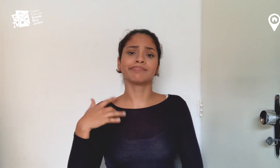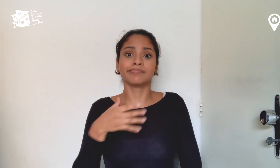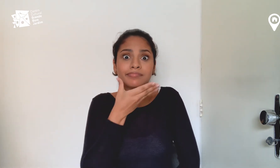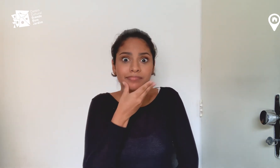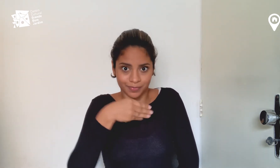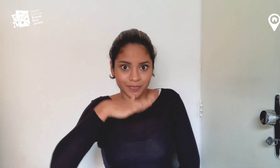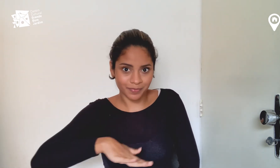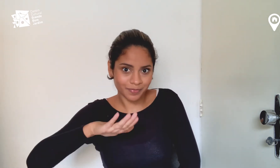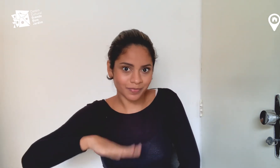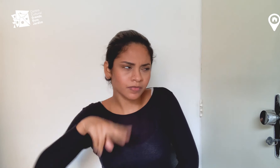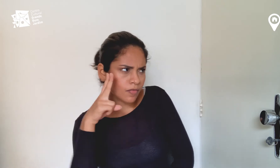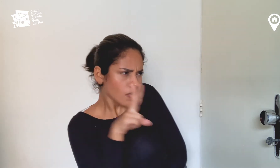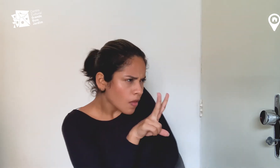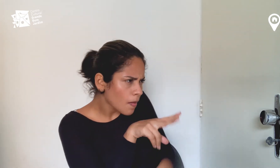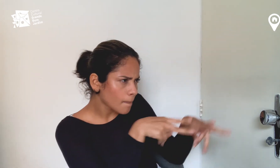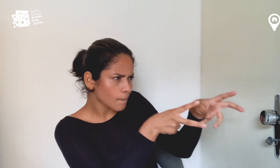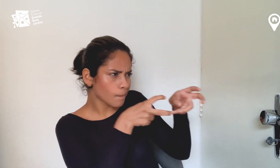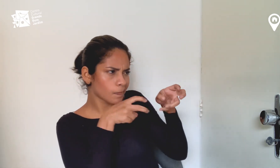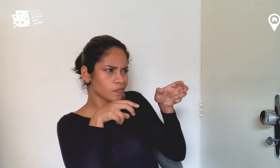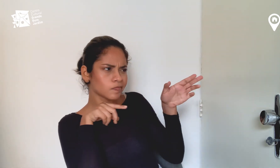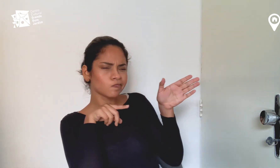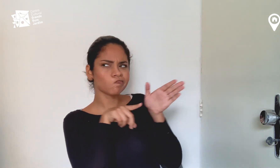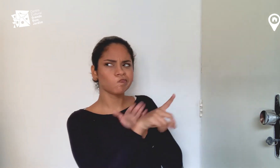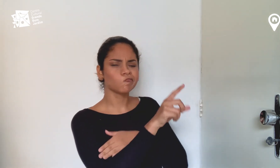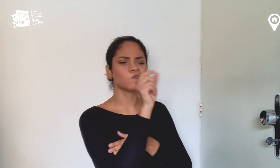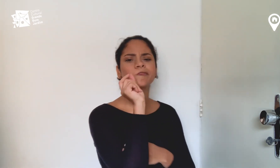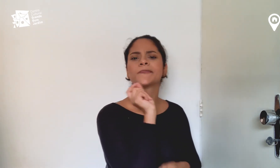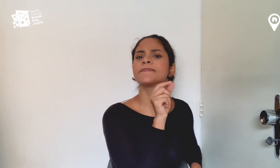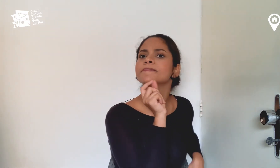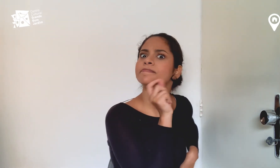tadinho. O menino olhou, quando viu perguntou: o que é isso aqui?